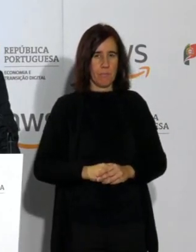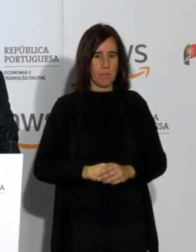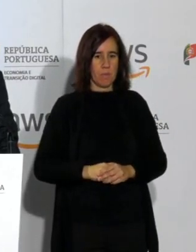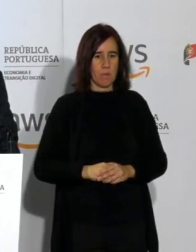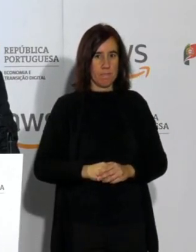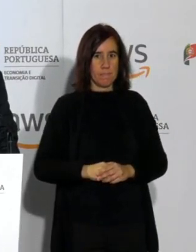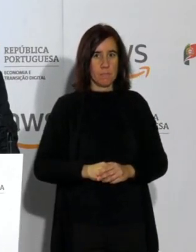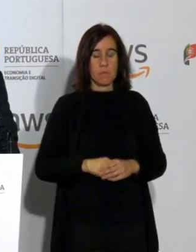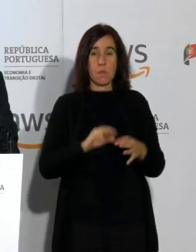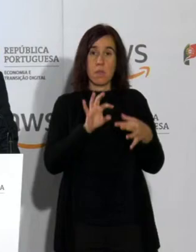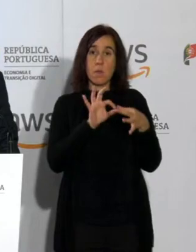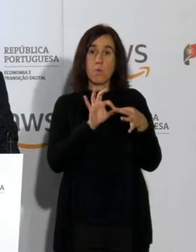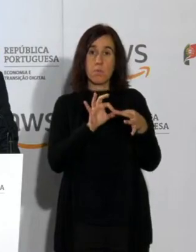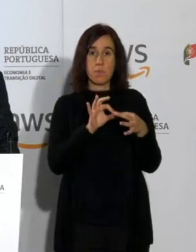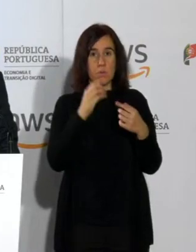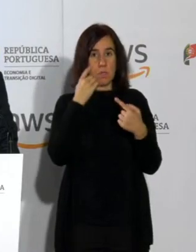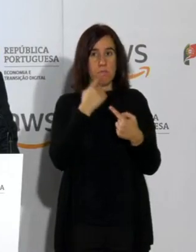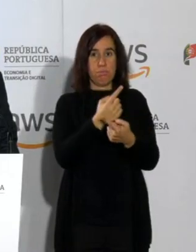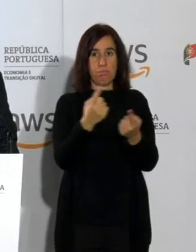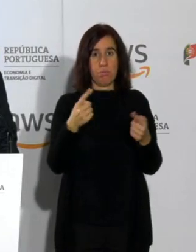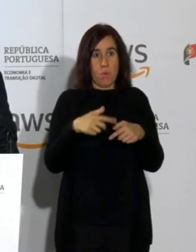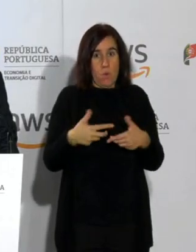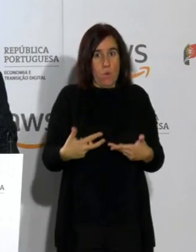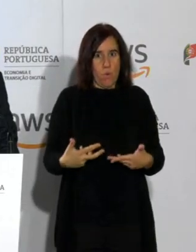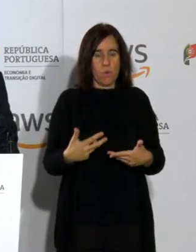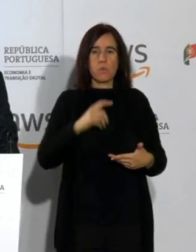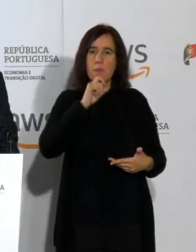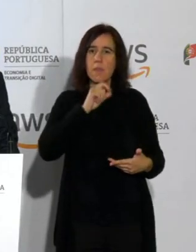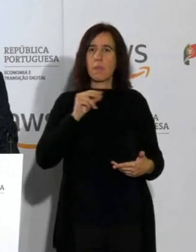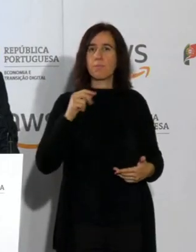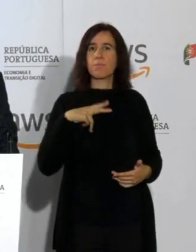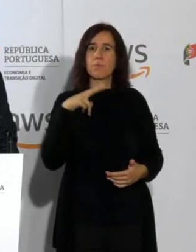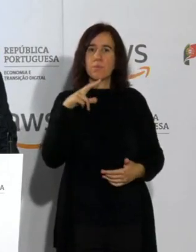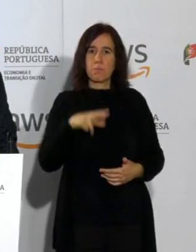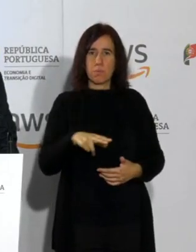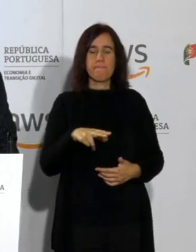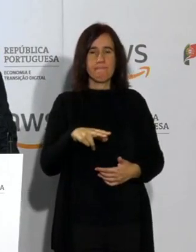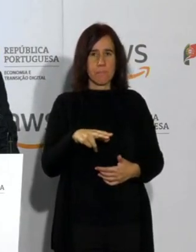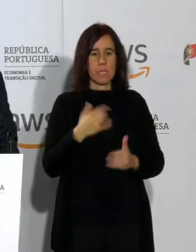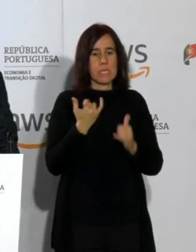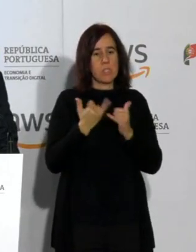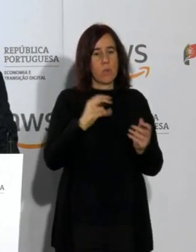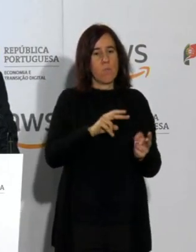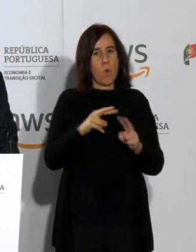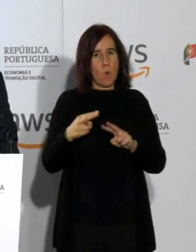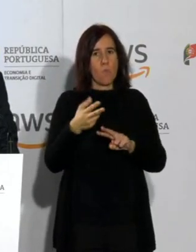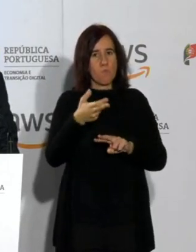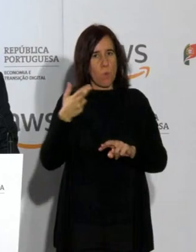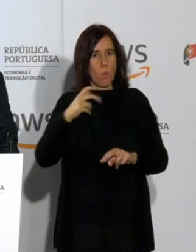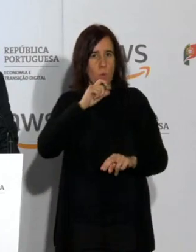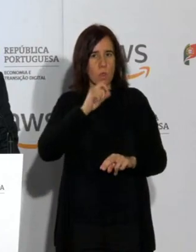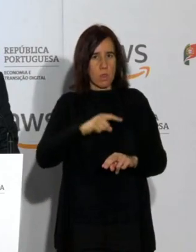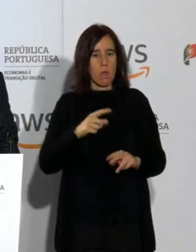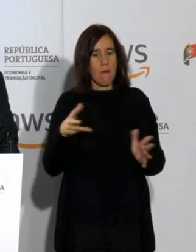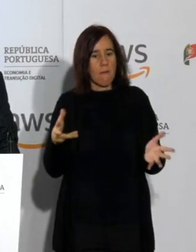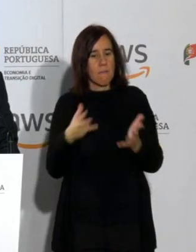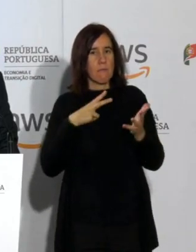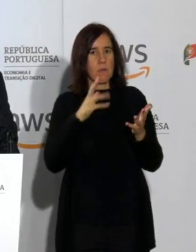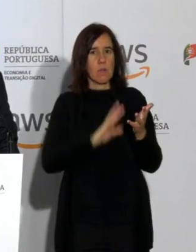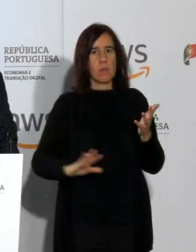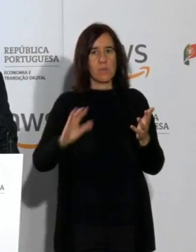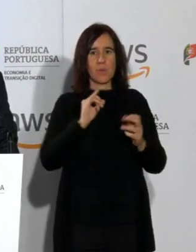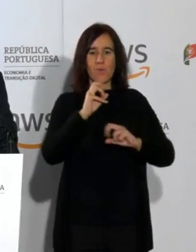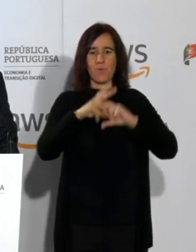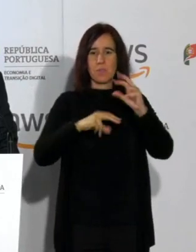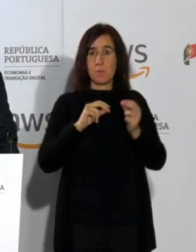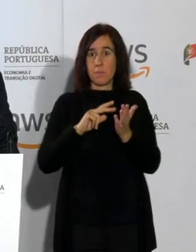A colaboração que anunciamos aqui hoje permitirá a Portugal acelerar a sua transição digital e desenvolver-se como um centro internacional de inovação